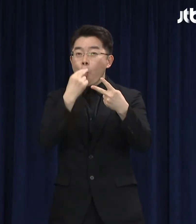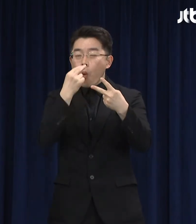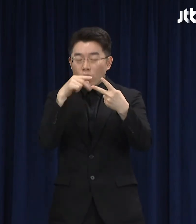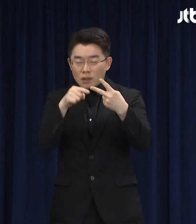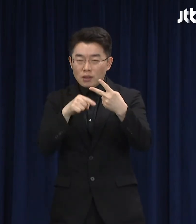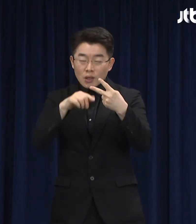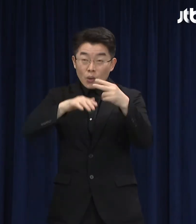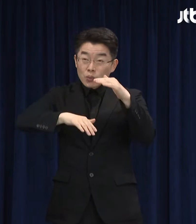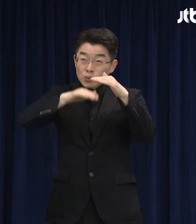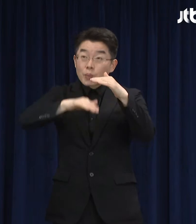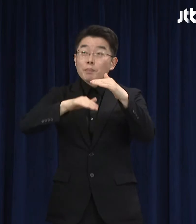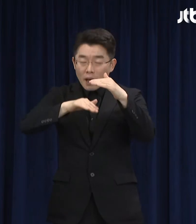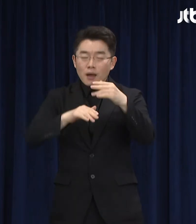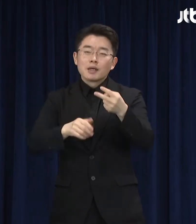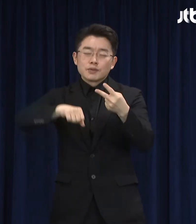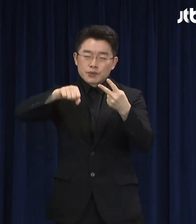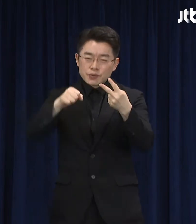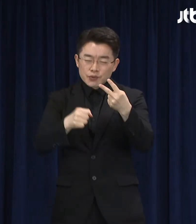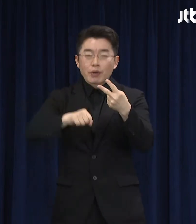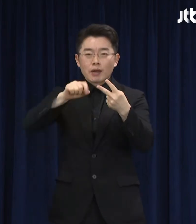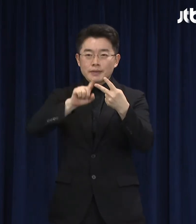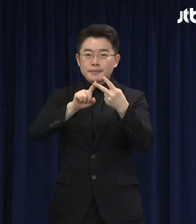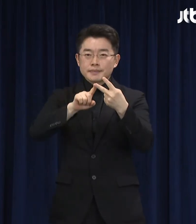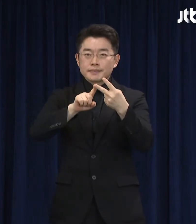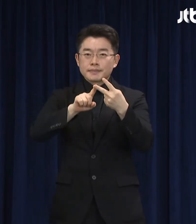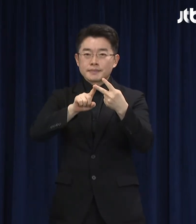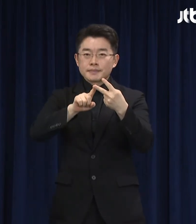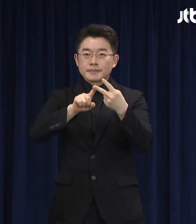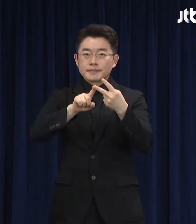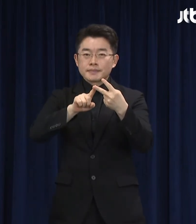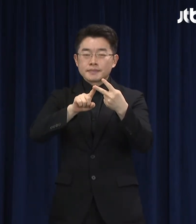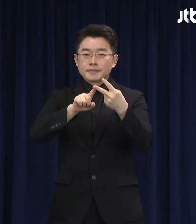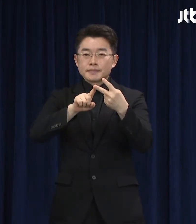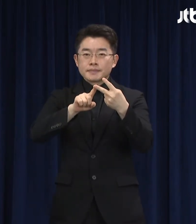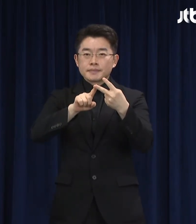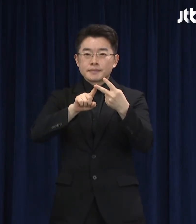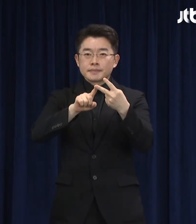구동되는 형태로 설치되어 있습니다.